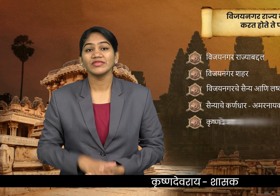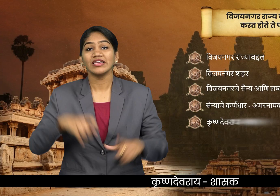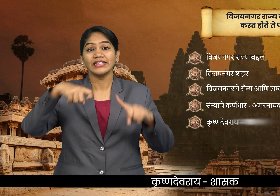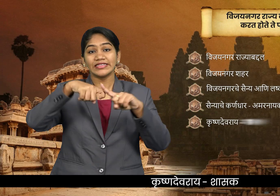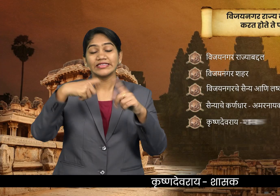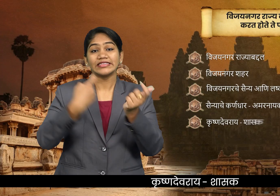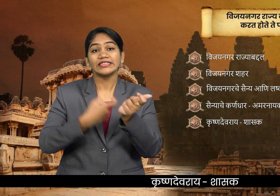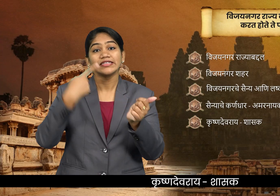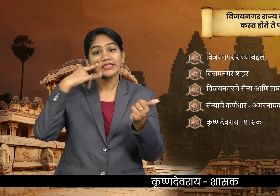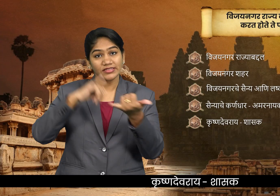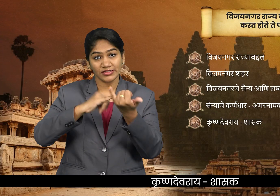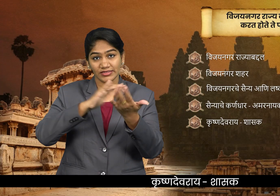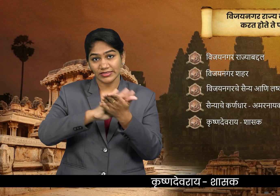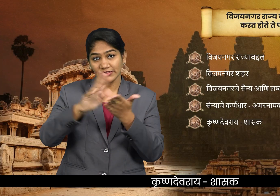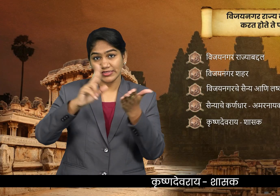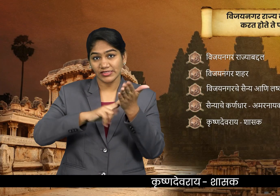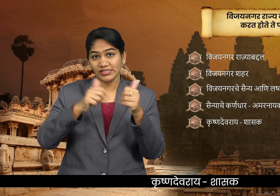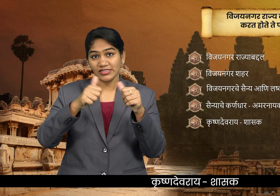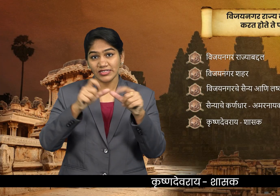कृष्णदेवराय शासक.